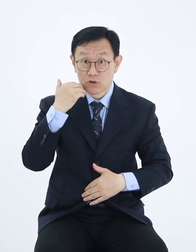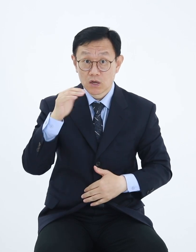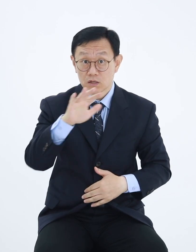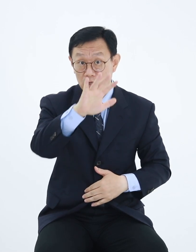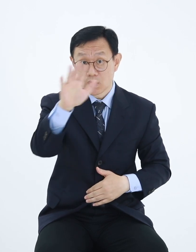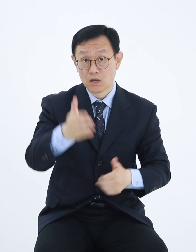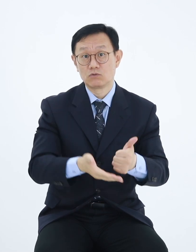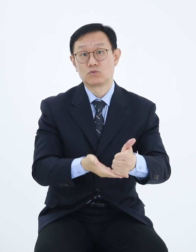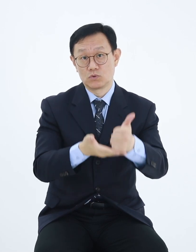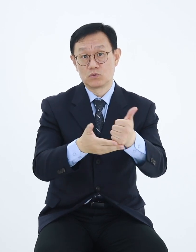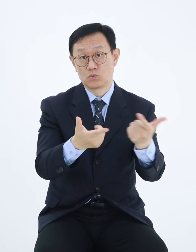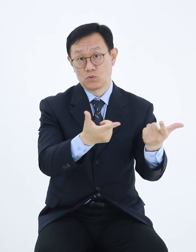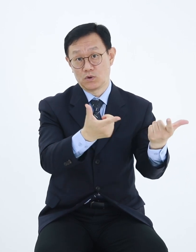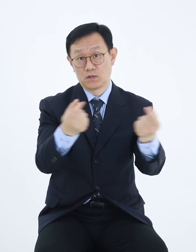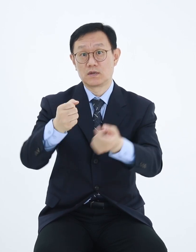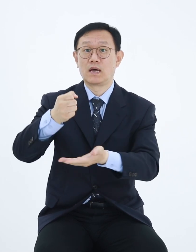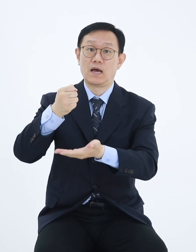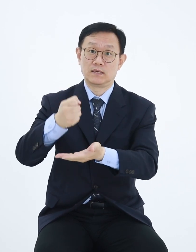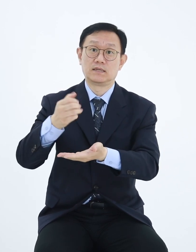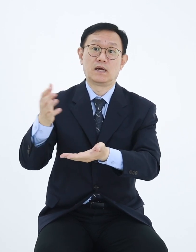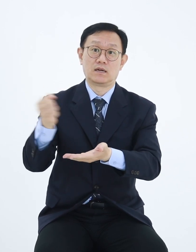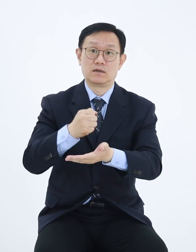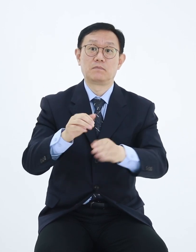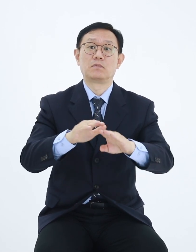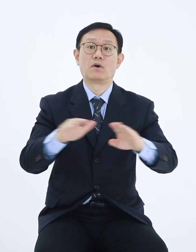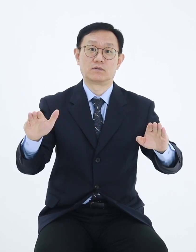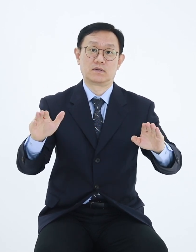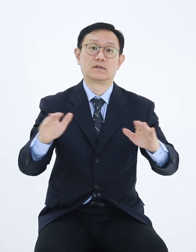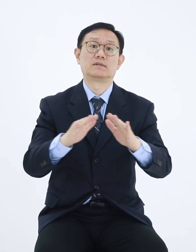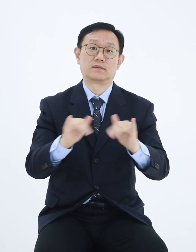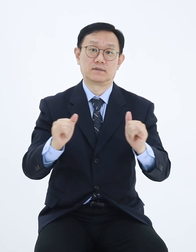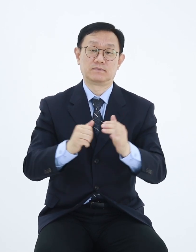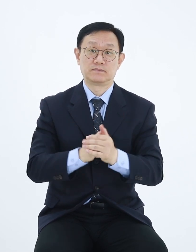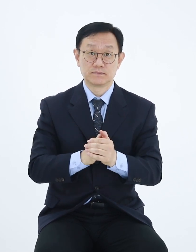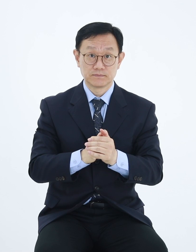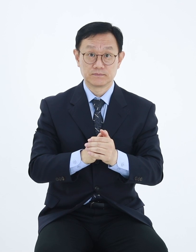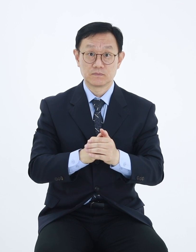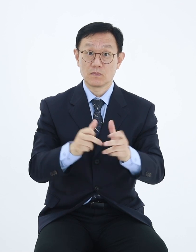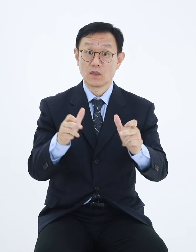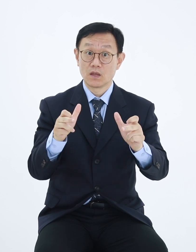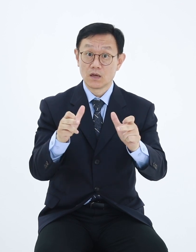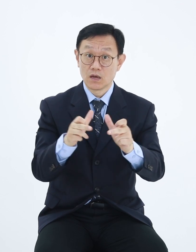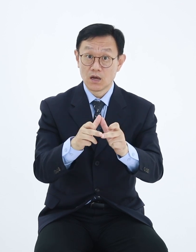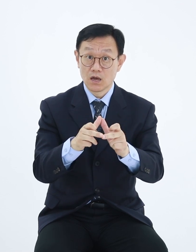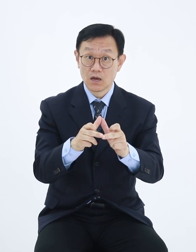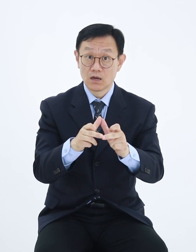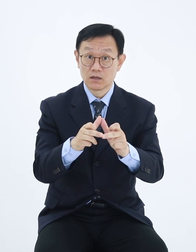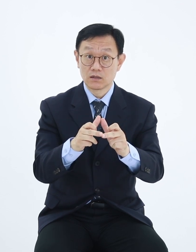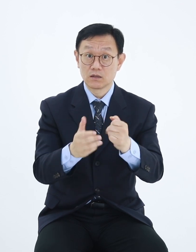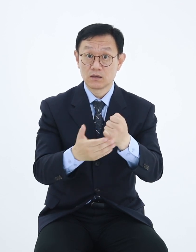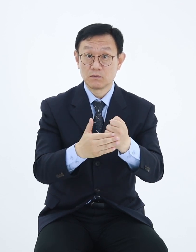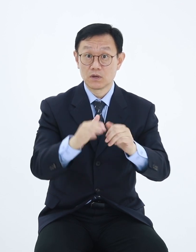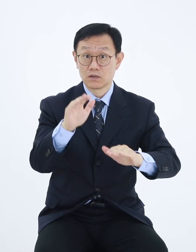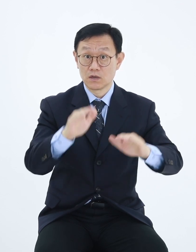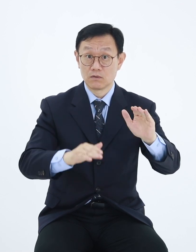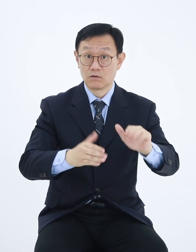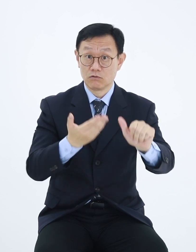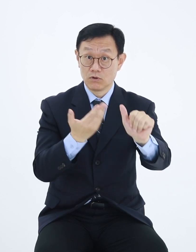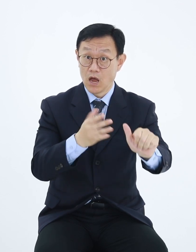존엄하며 똑같은 가치를 지닌 평등한 존재입니다 장애로 인해 차별받아서는 안 된다는 것은 누구나